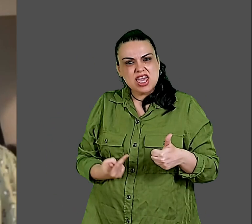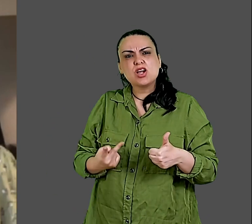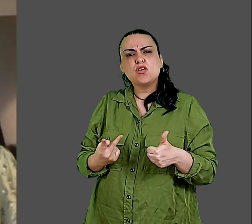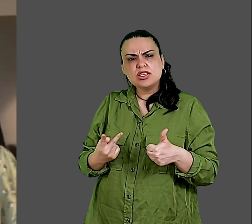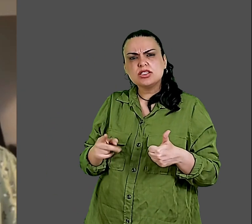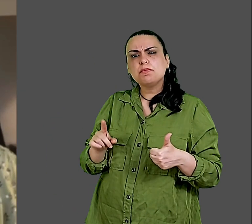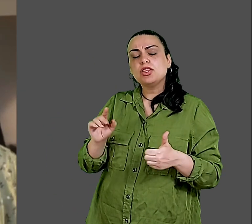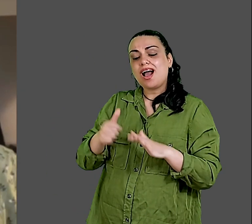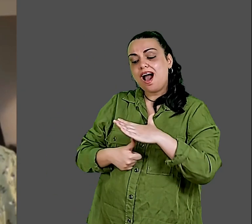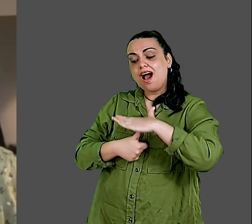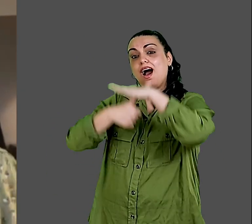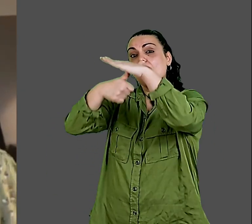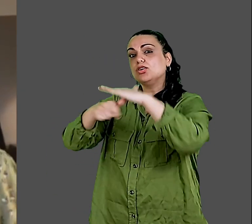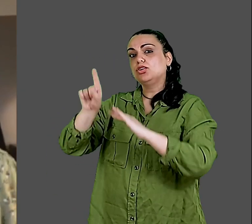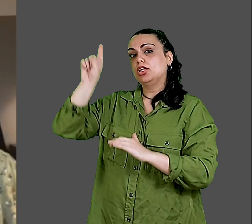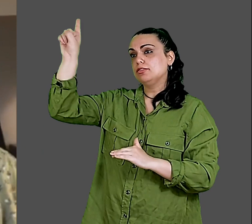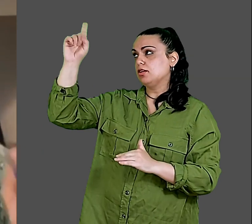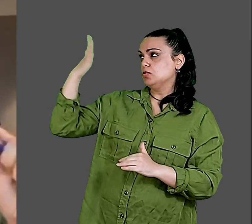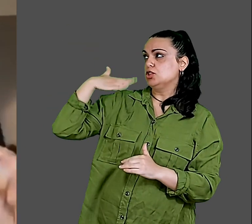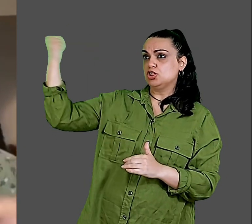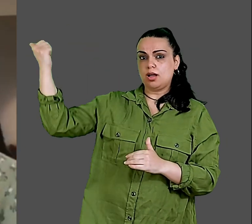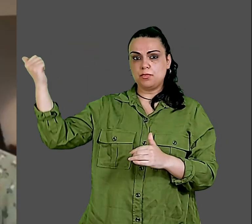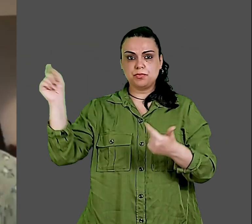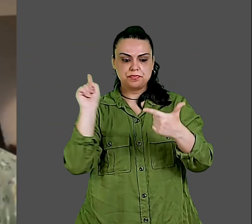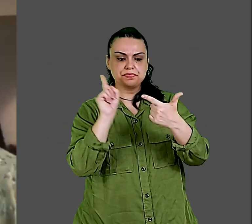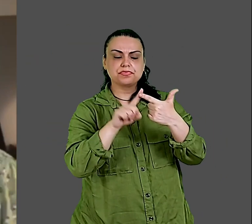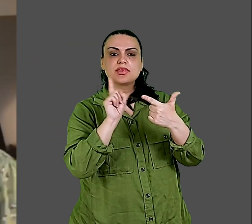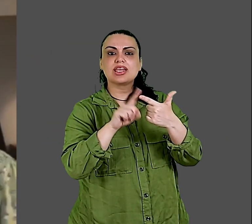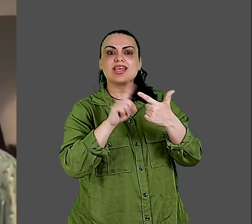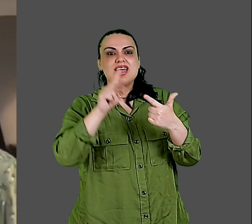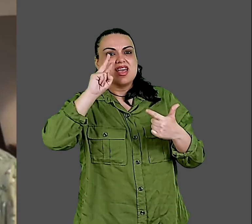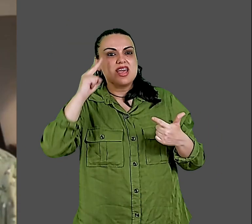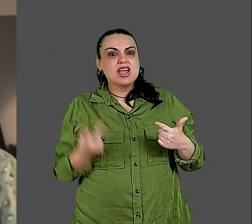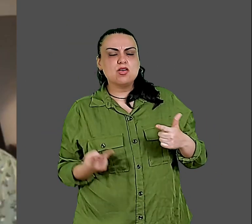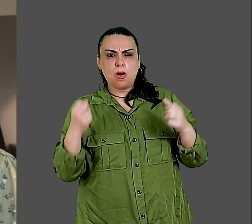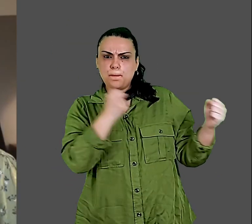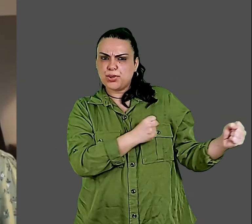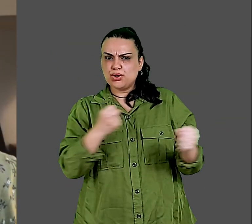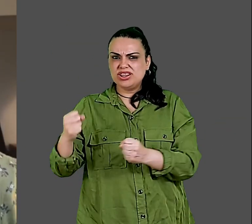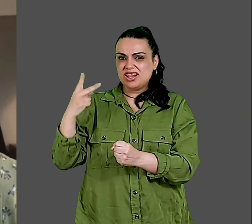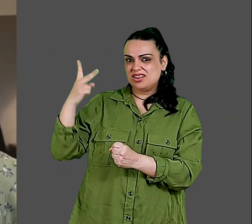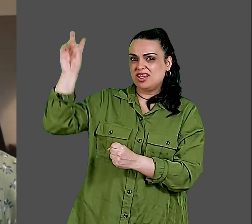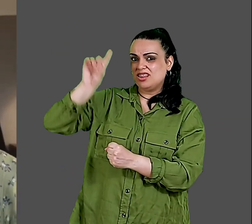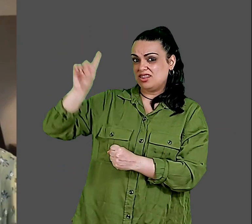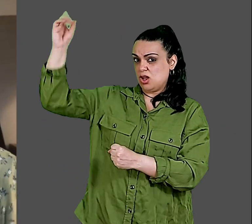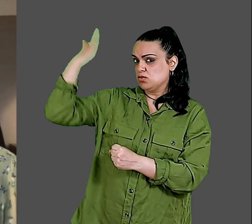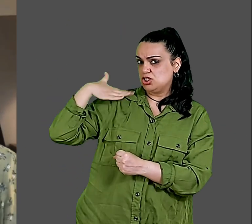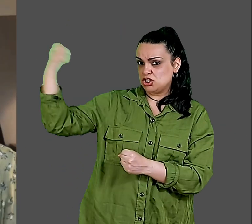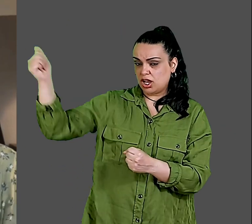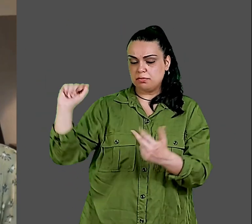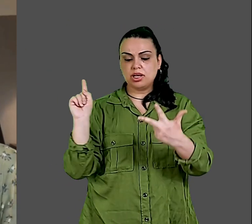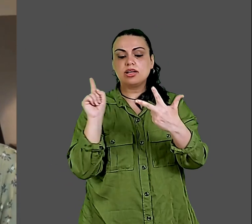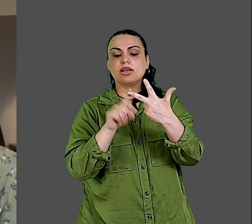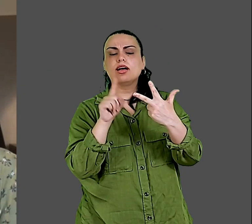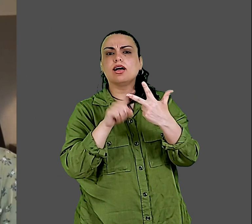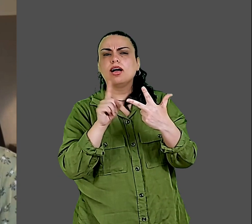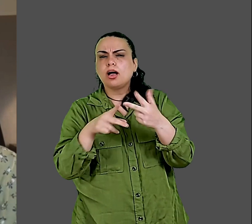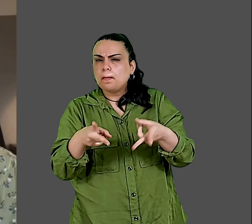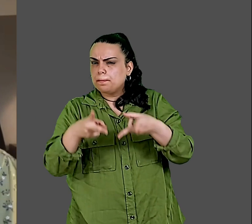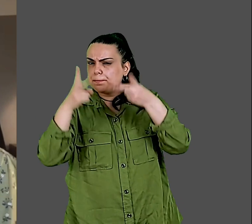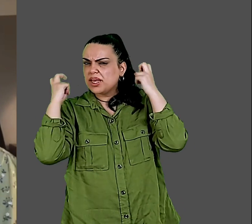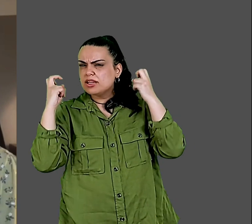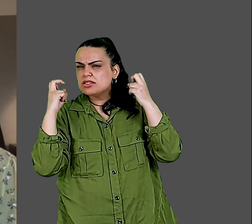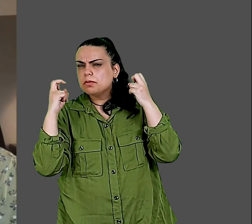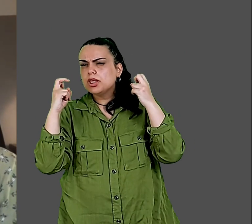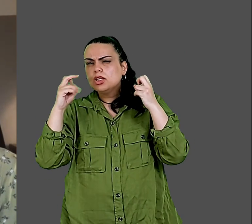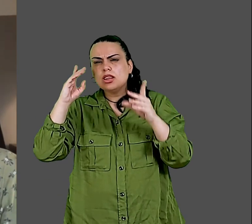O segundo, reconhecendo o poder de quem chama. E o terceiro, discernindo o